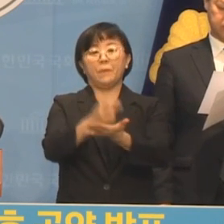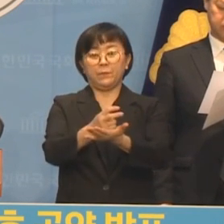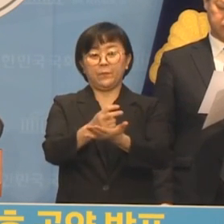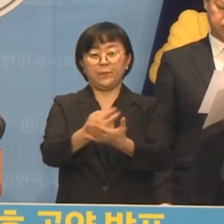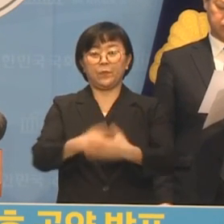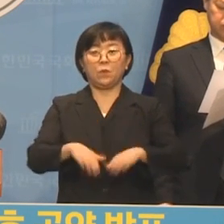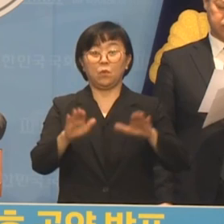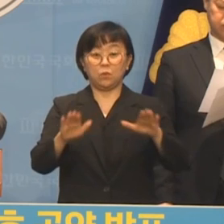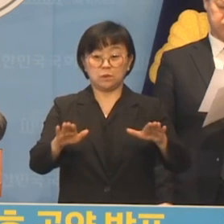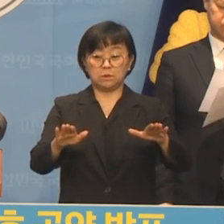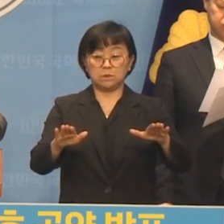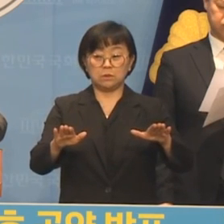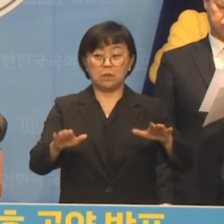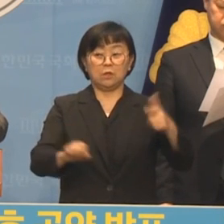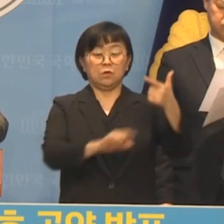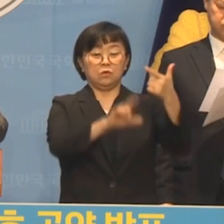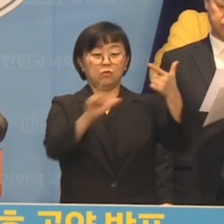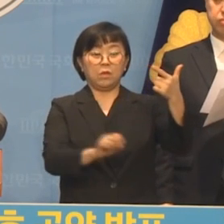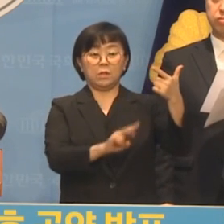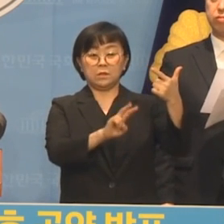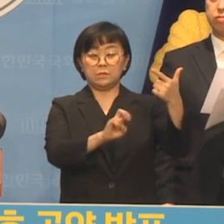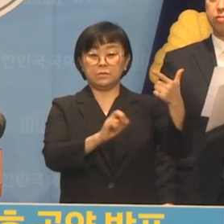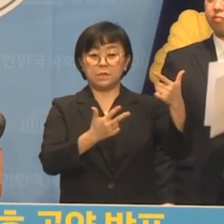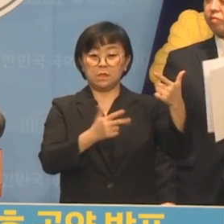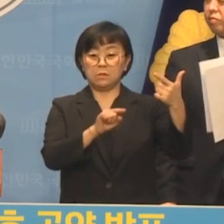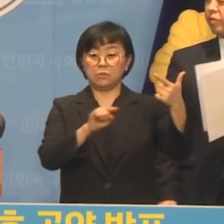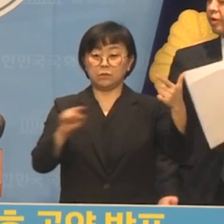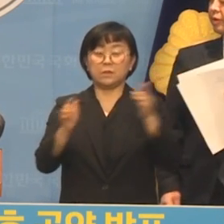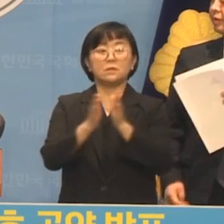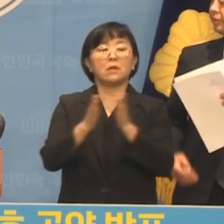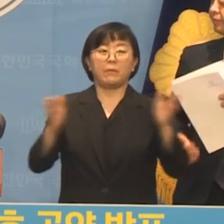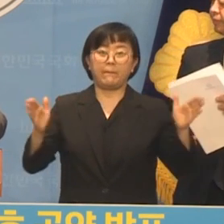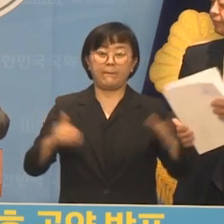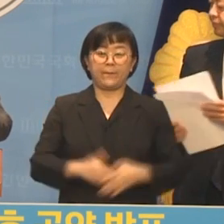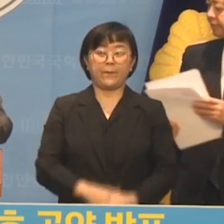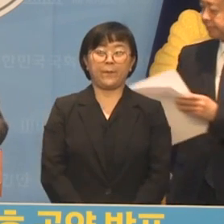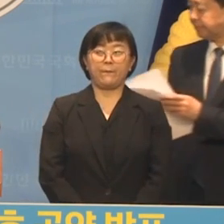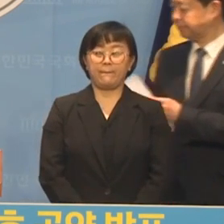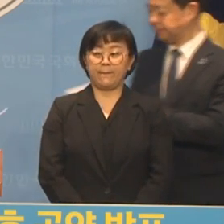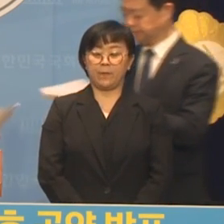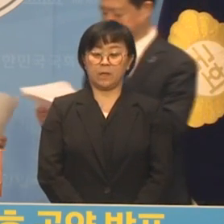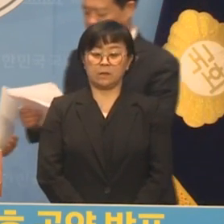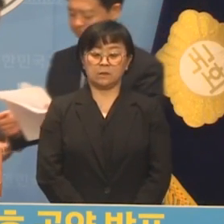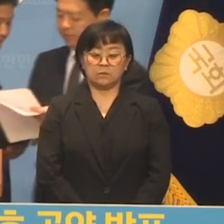오는 6월 27일부터 시행되게 됩니다.